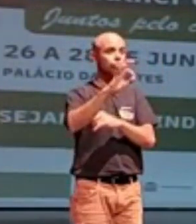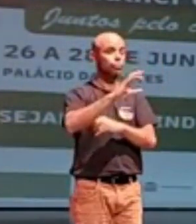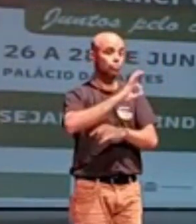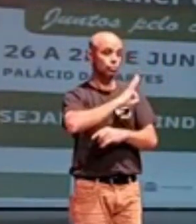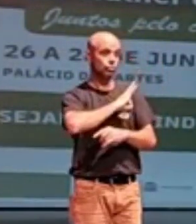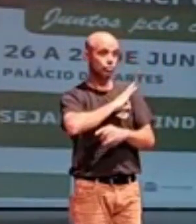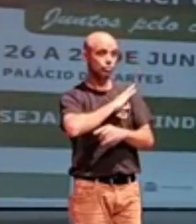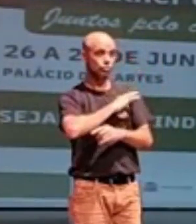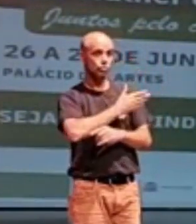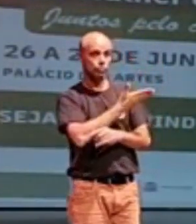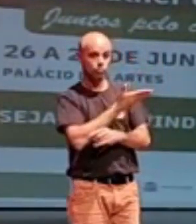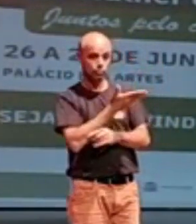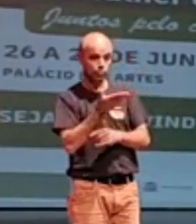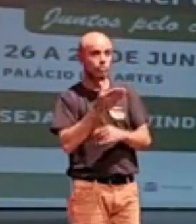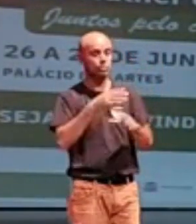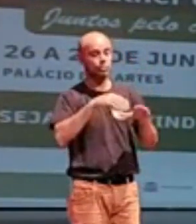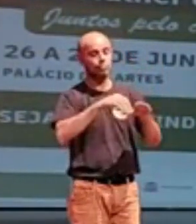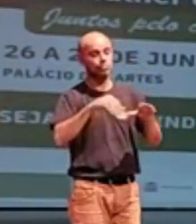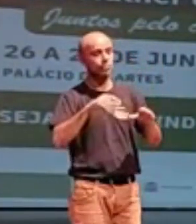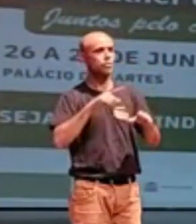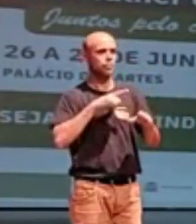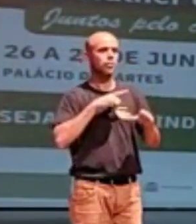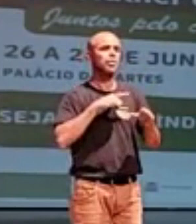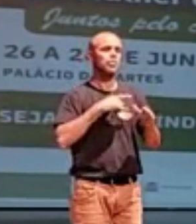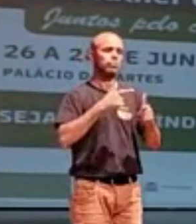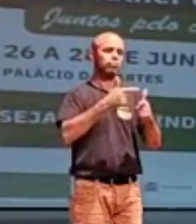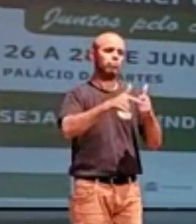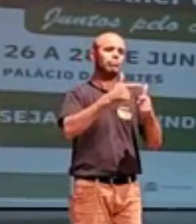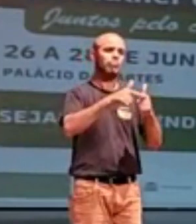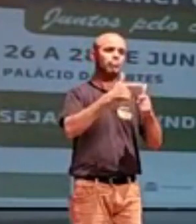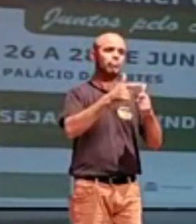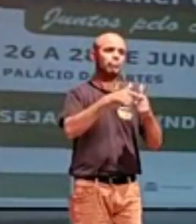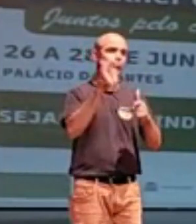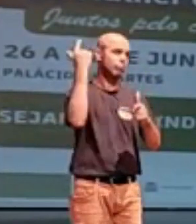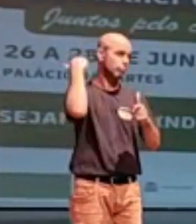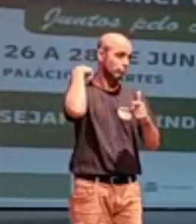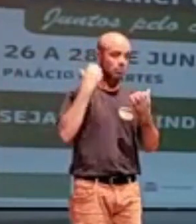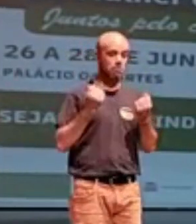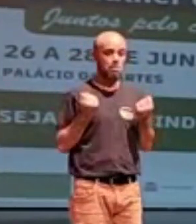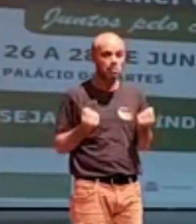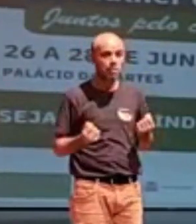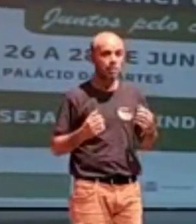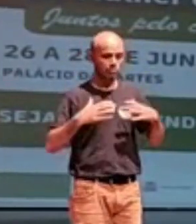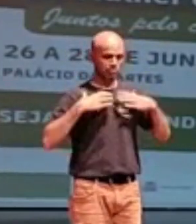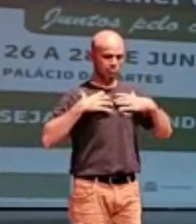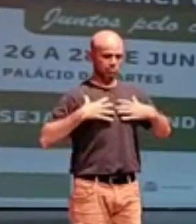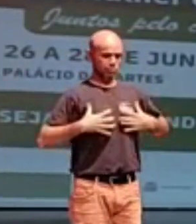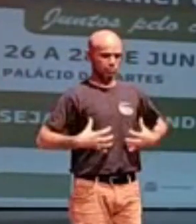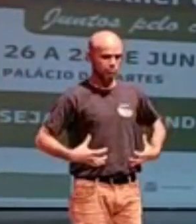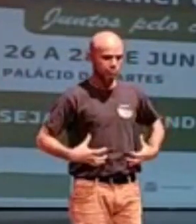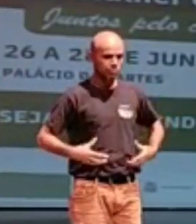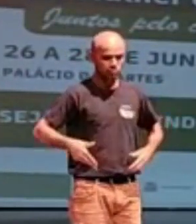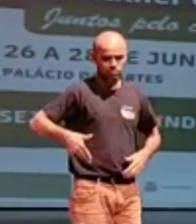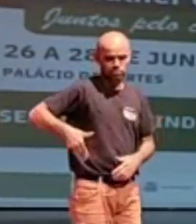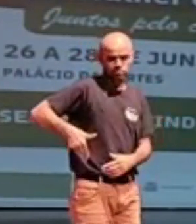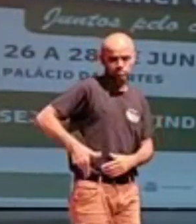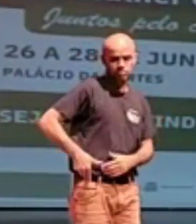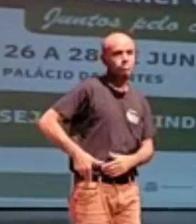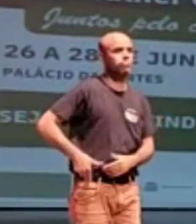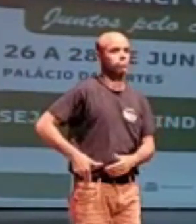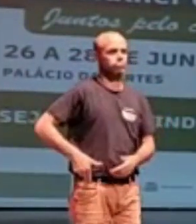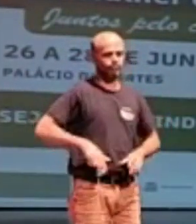guardas e policiais, eles têm problemas de coluna devido ao peso que eles carregam, né, do revólver,